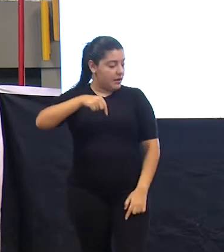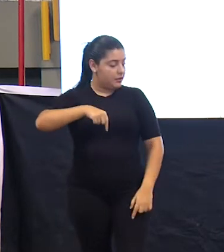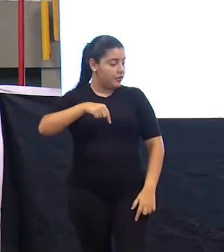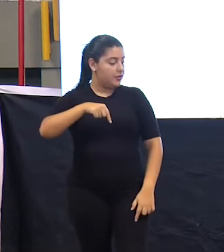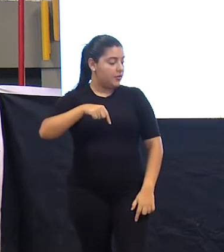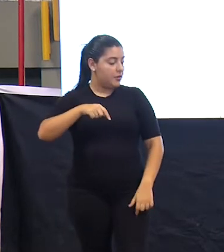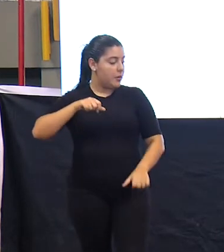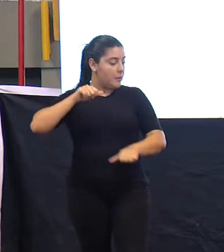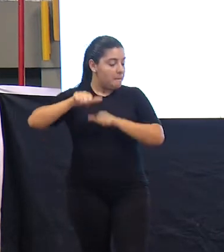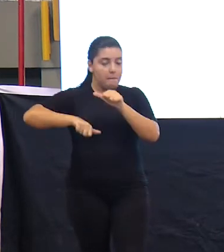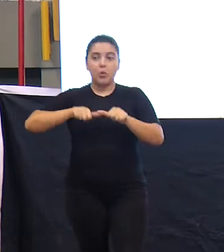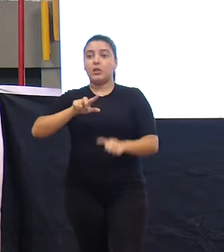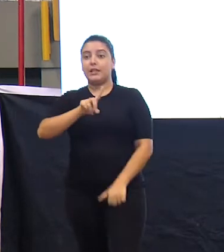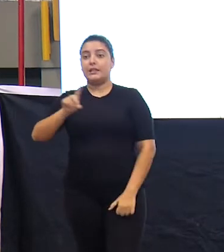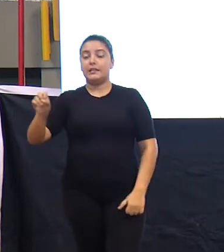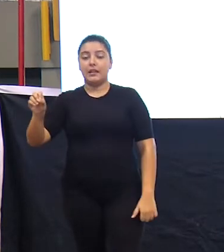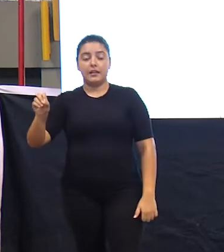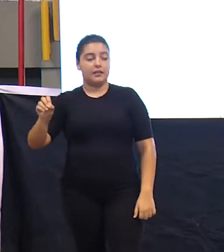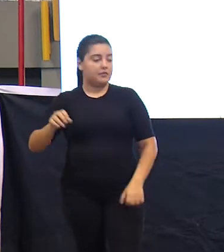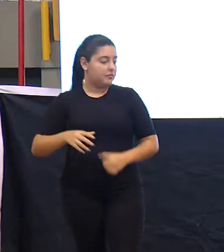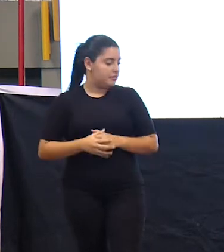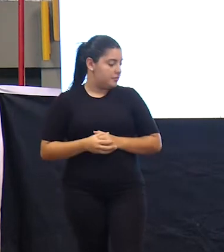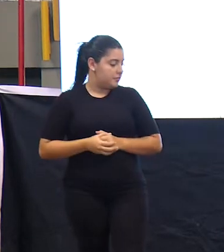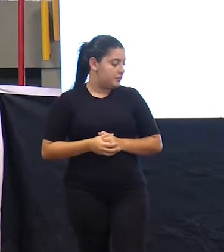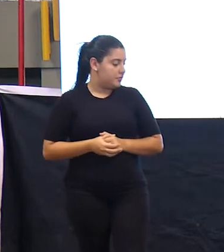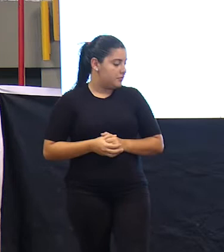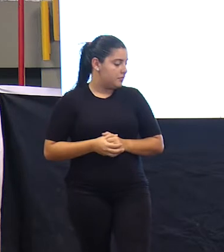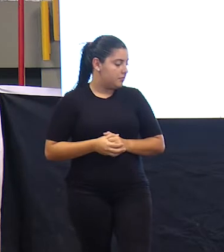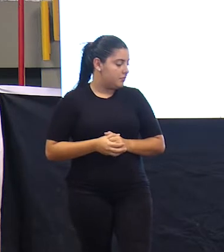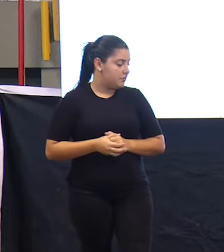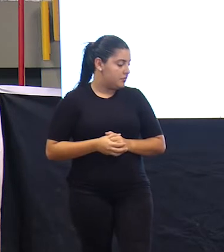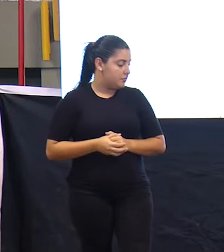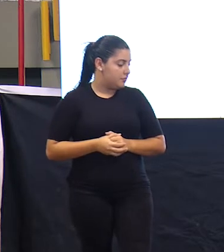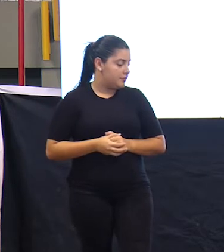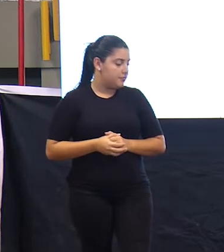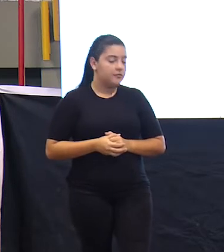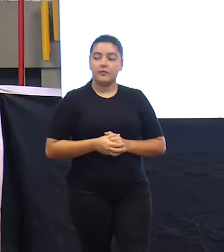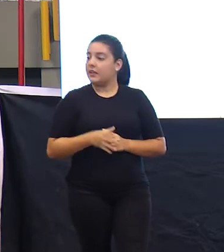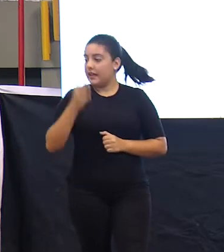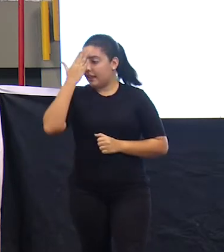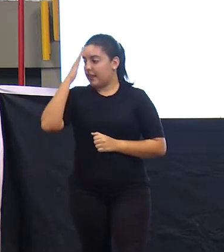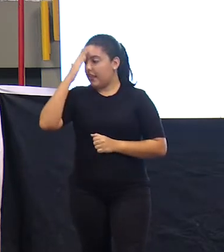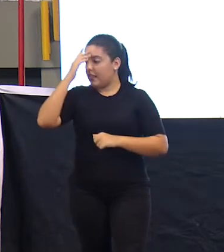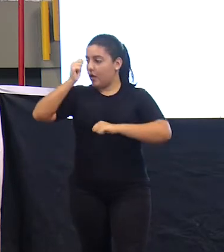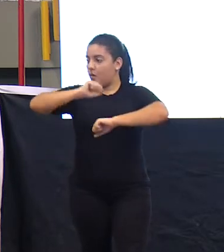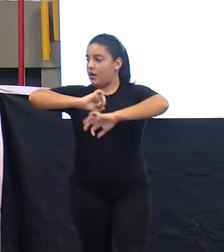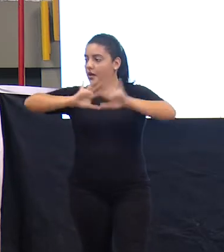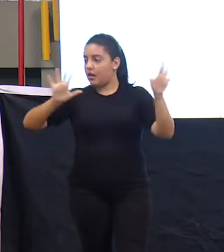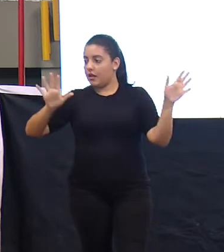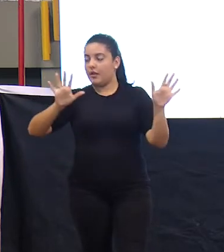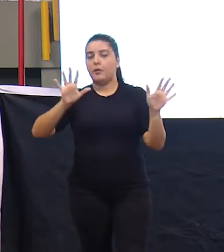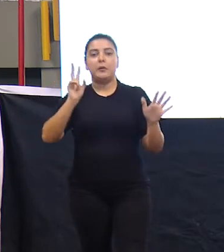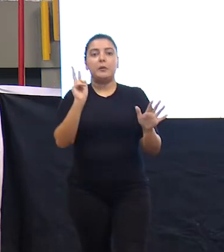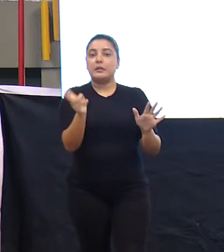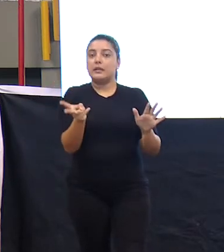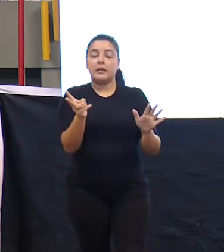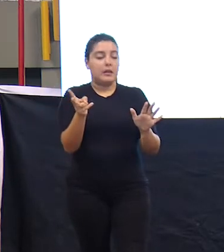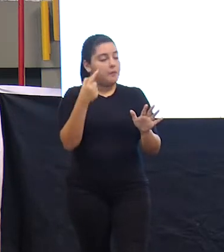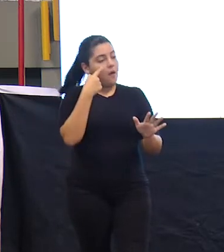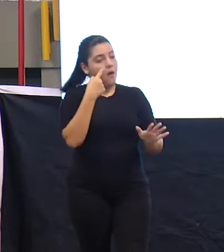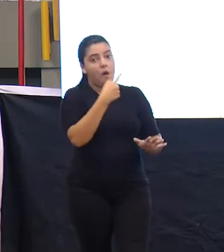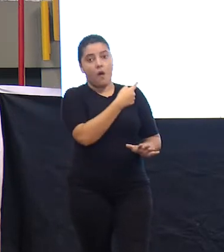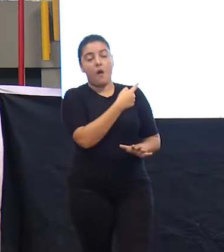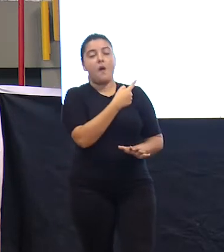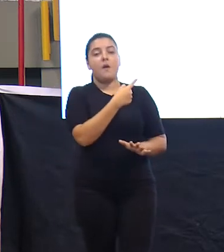100, não vira? Aí eu, plim, boto o porcento. Entendeu a jogada? Então, eu simplesmente olho